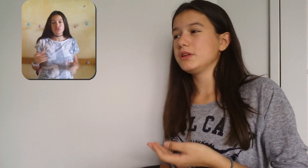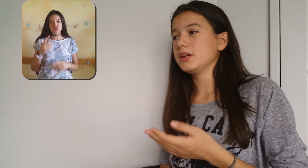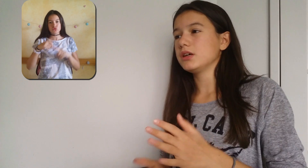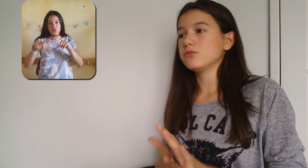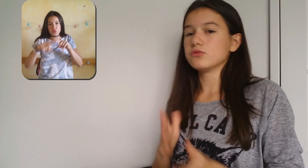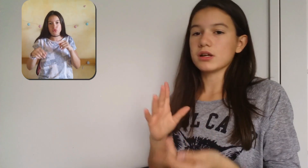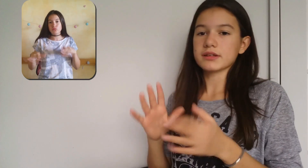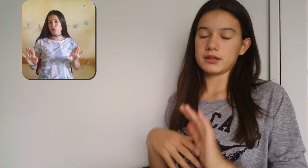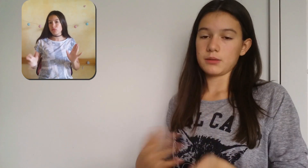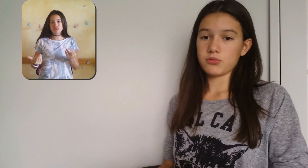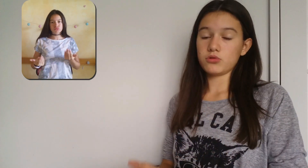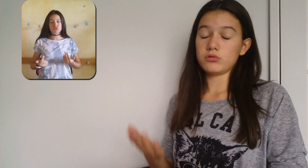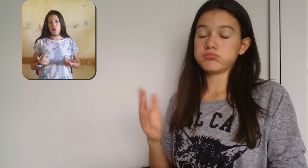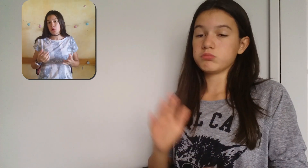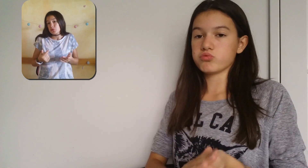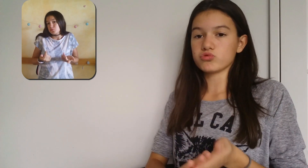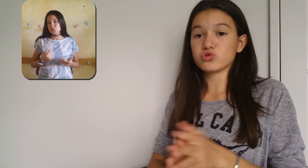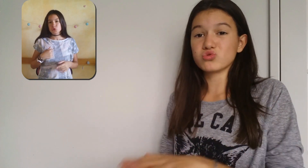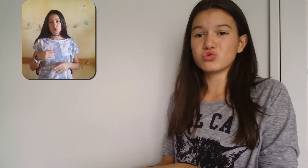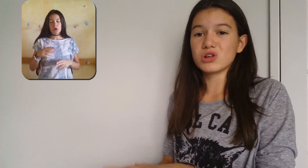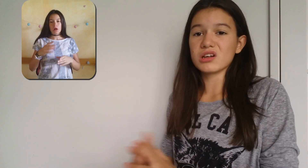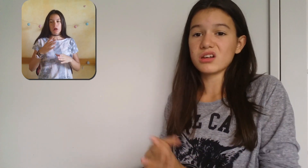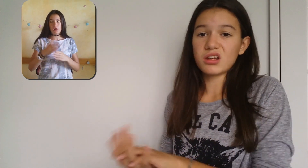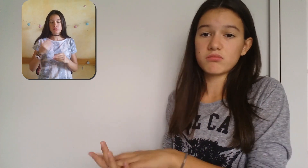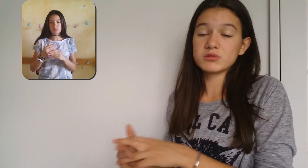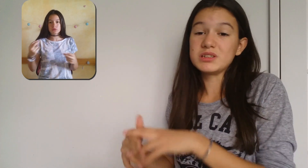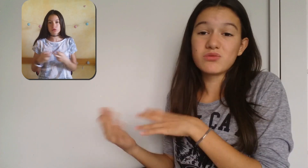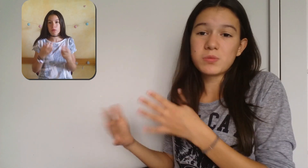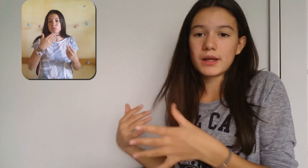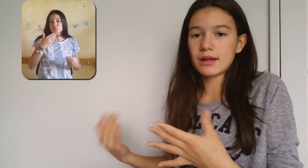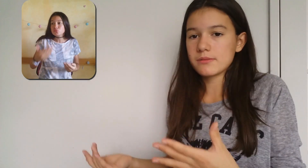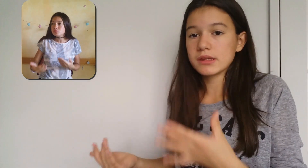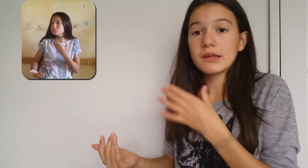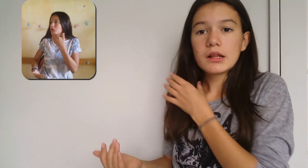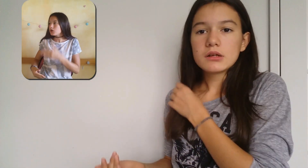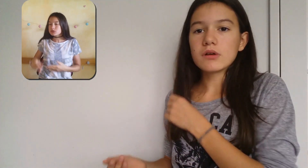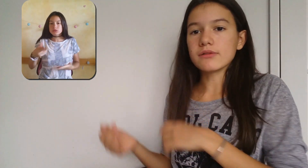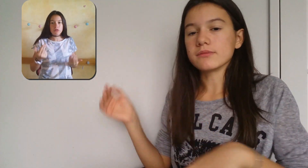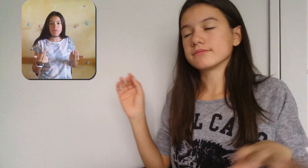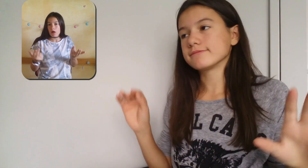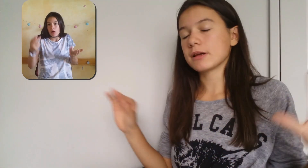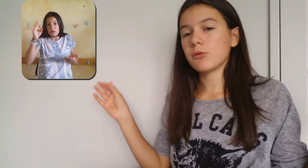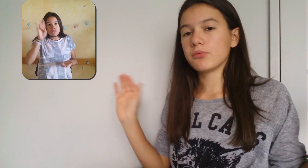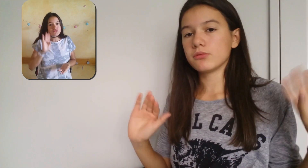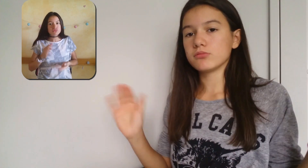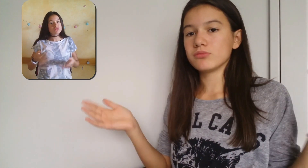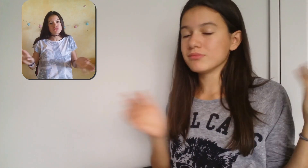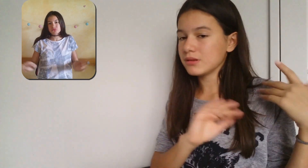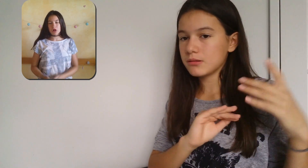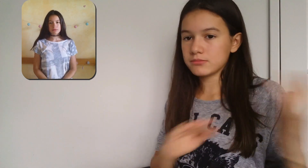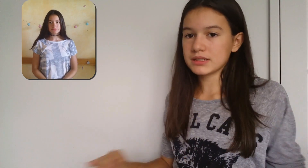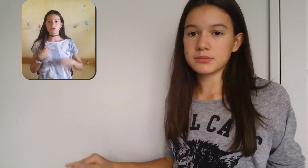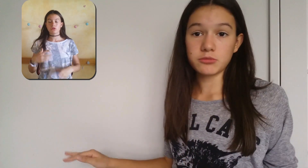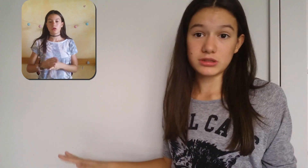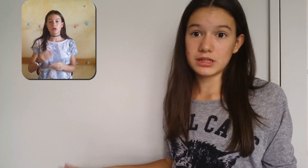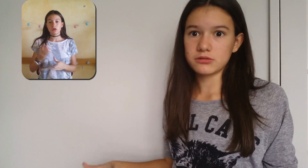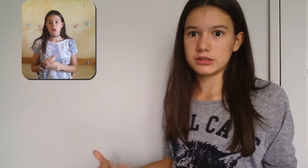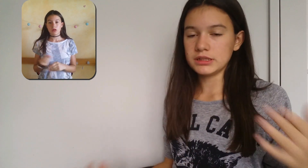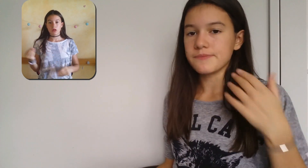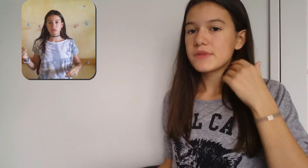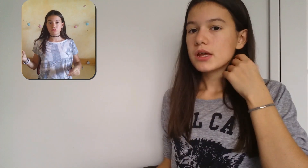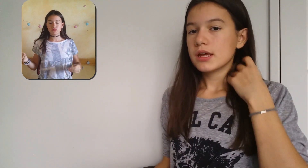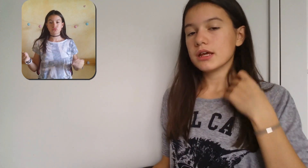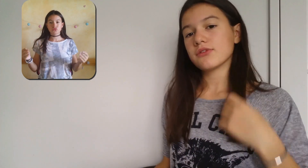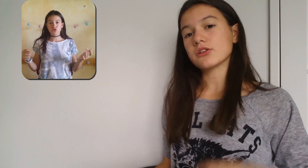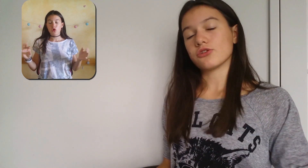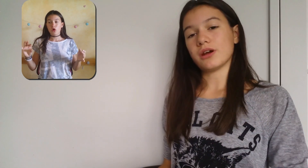avais oubliés, ou voilà, très très peu, bonjour et s'il vous plaît à la limite, voilà, enfin vraiment peu, maximum une dizaine de